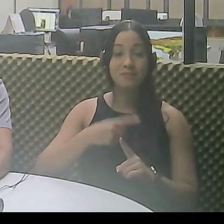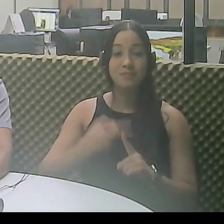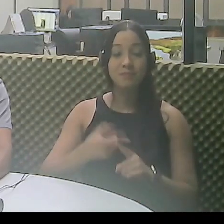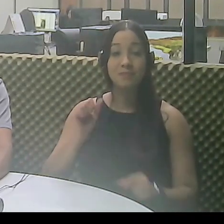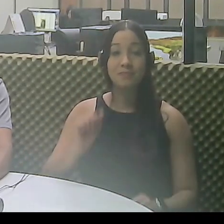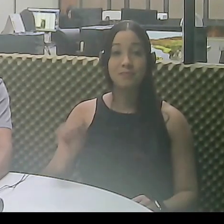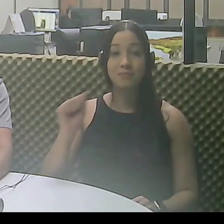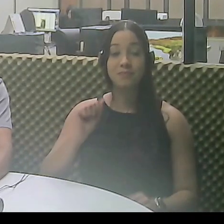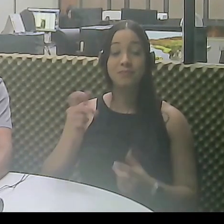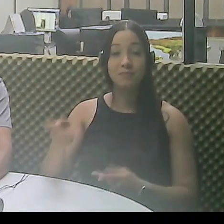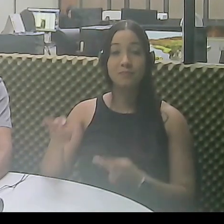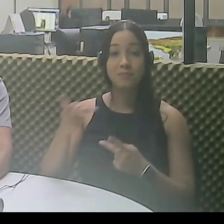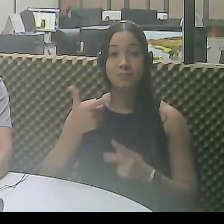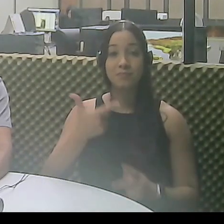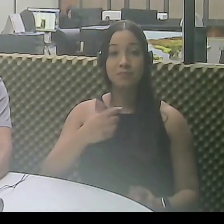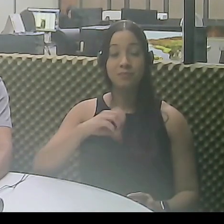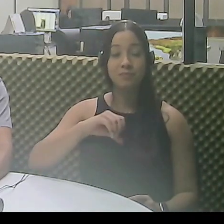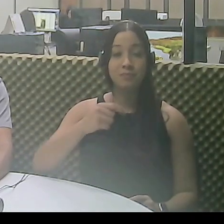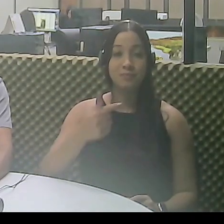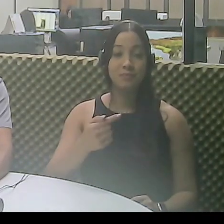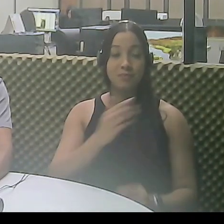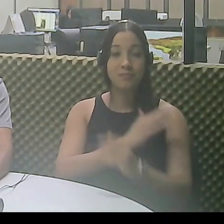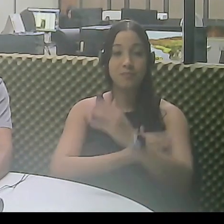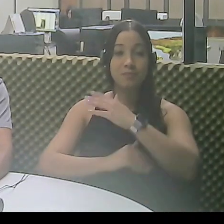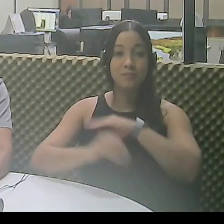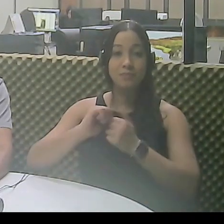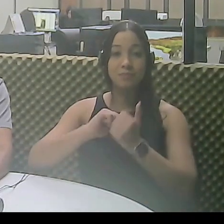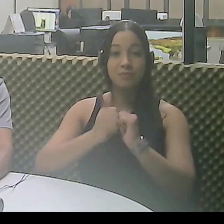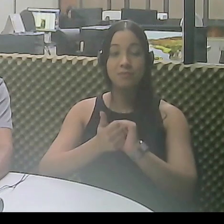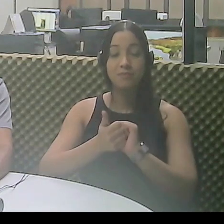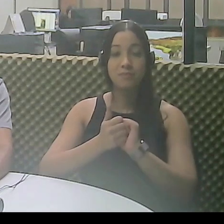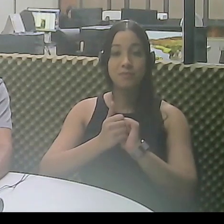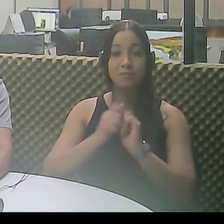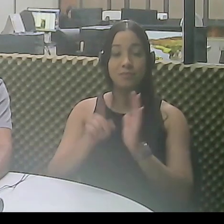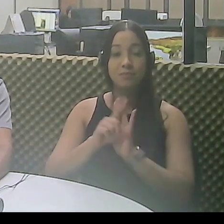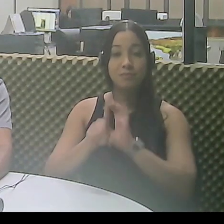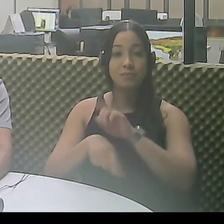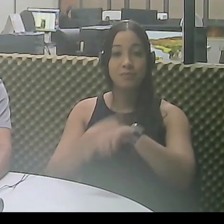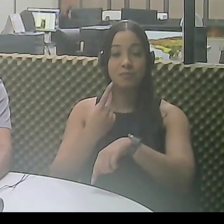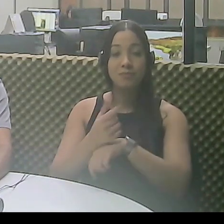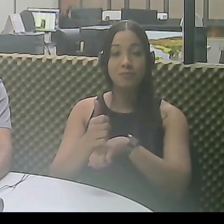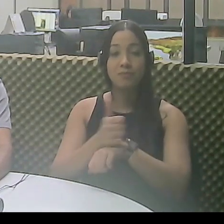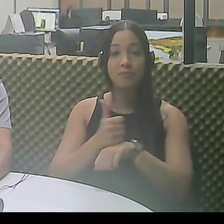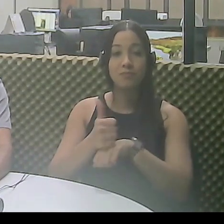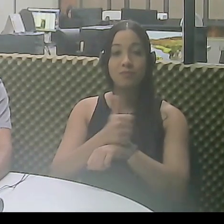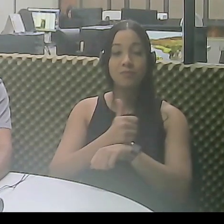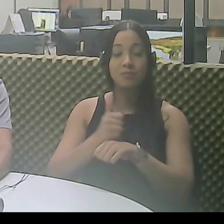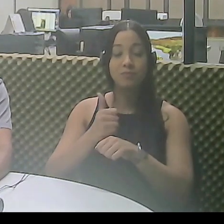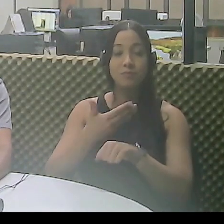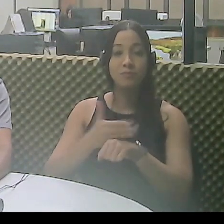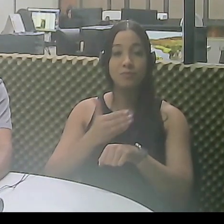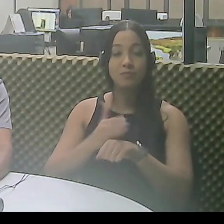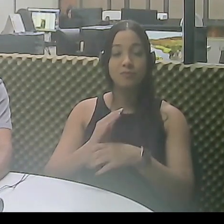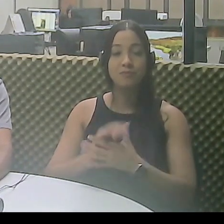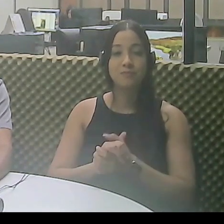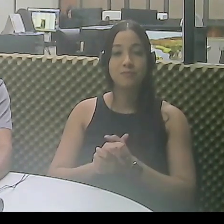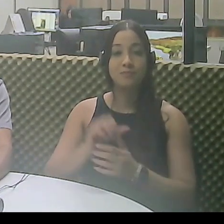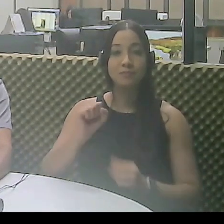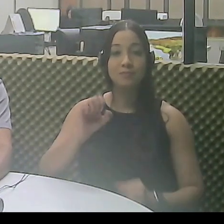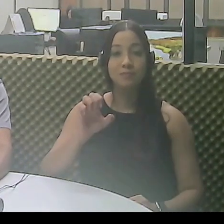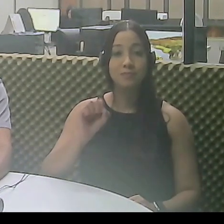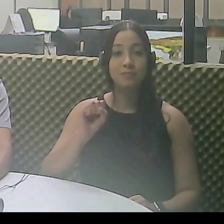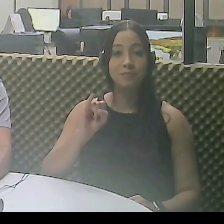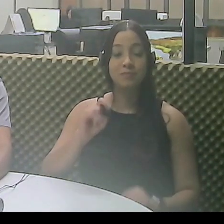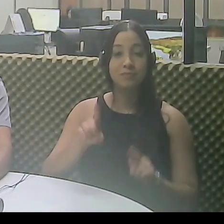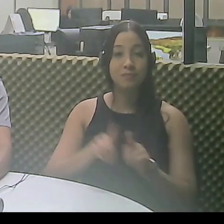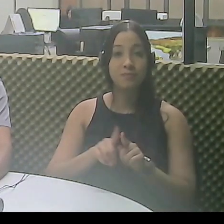atende 297 paratletas na iniciação esportiva e também no alto rendimento. O SESI Gravataz e o